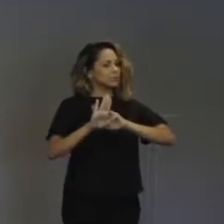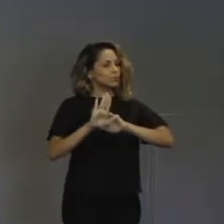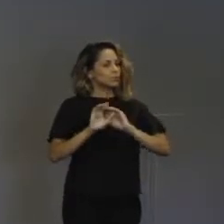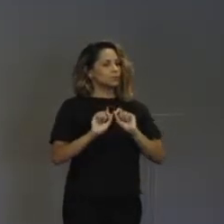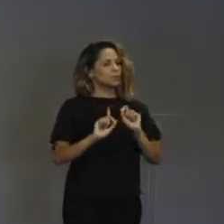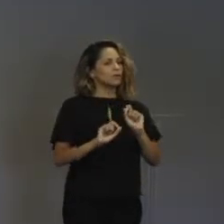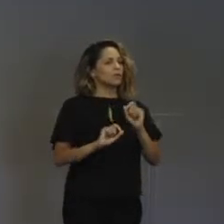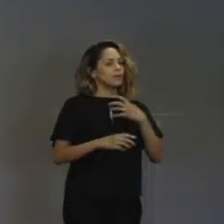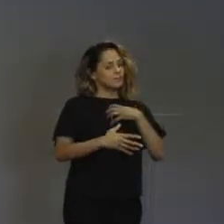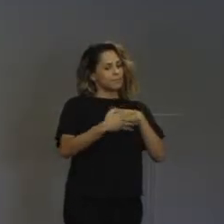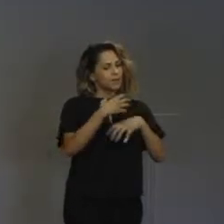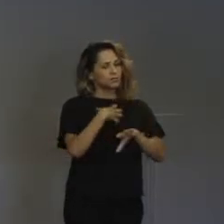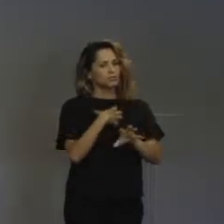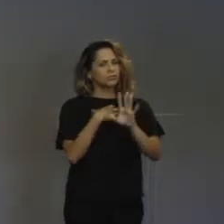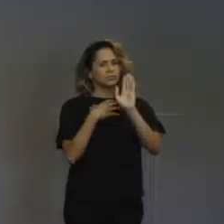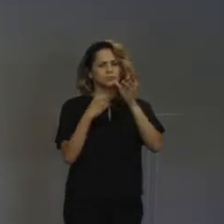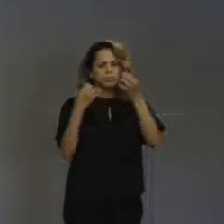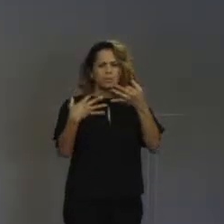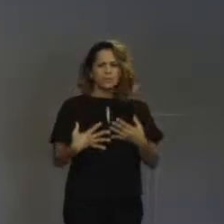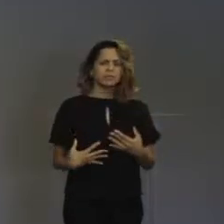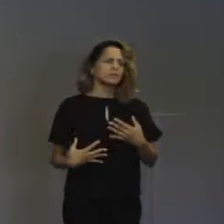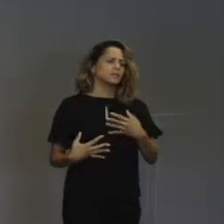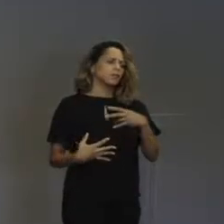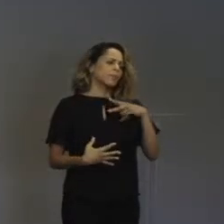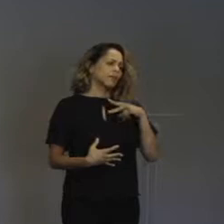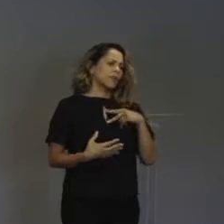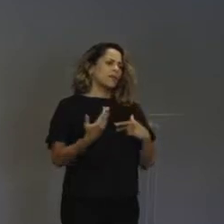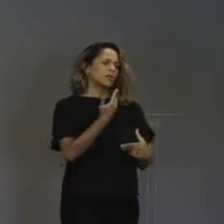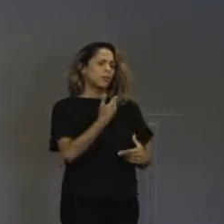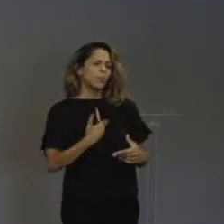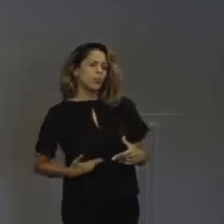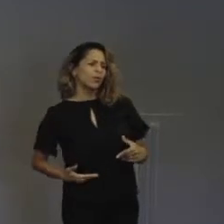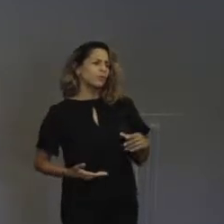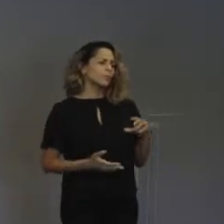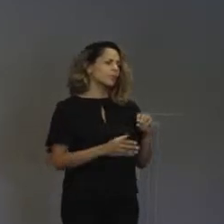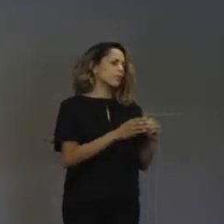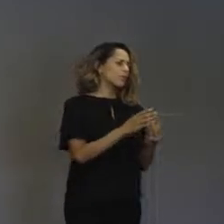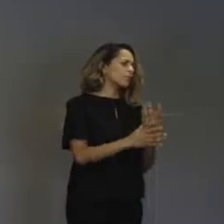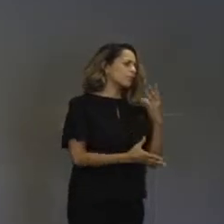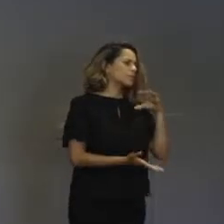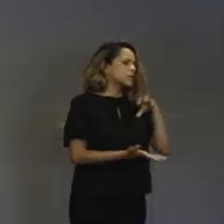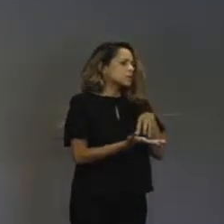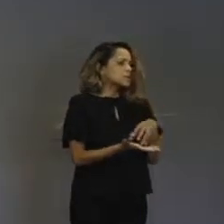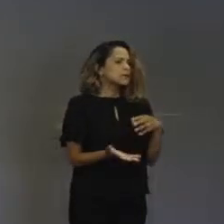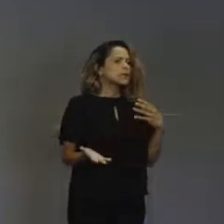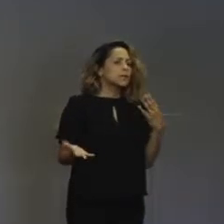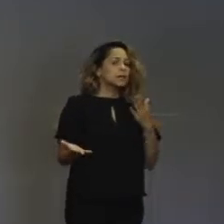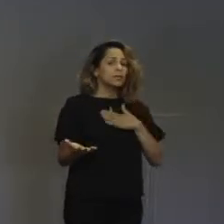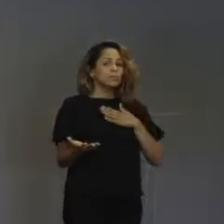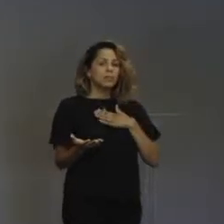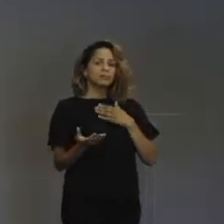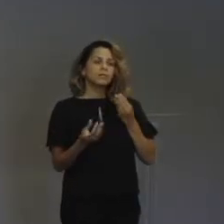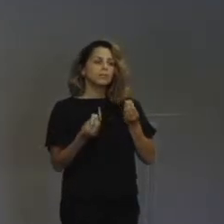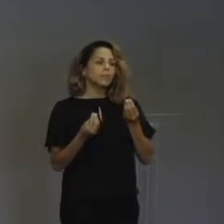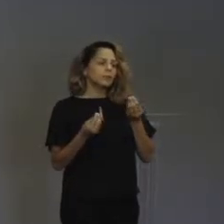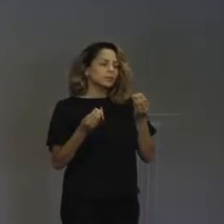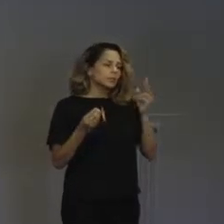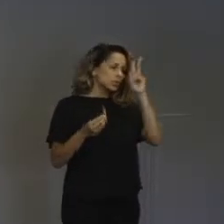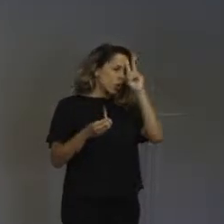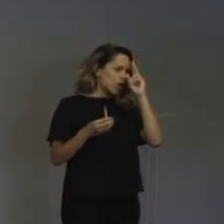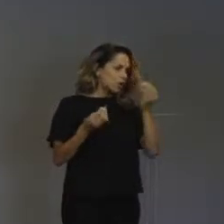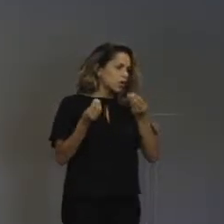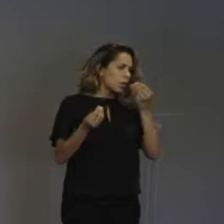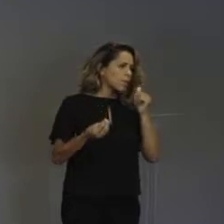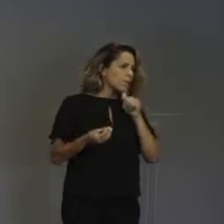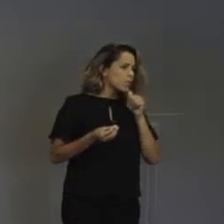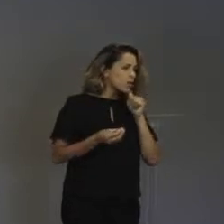privado, do setor público, de como fica a fundação, de como a gente olha para... Comecei falando da minha meia-verdade do deslocamento das mulheres, né, de como a